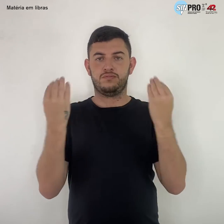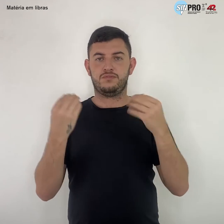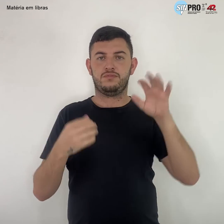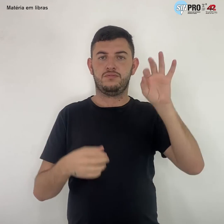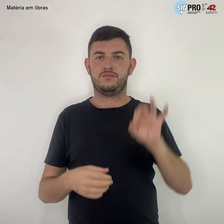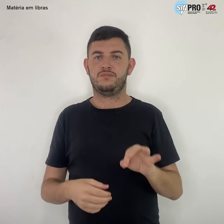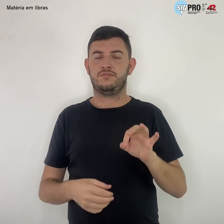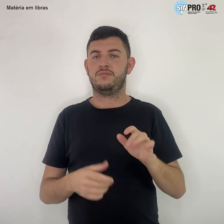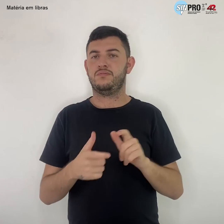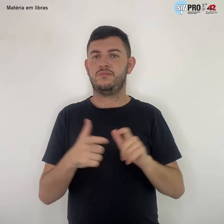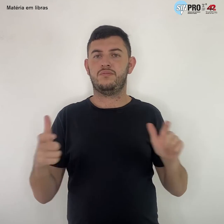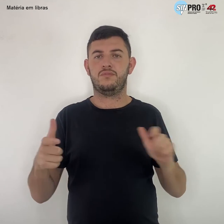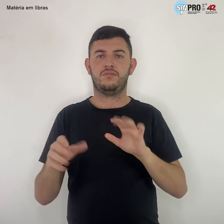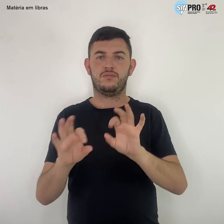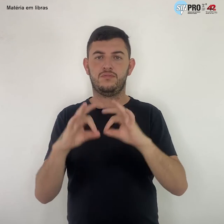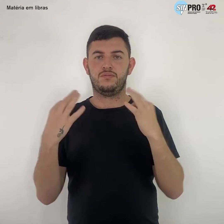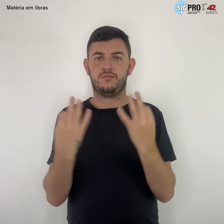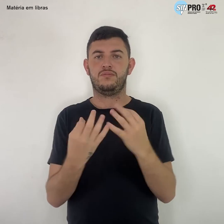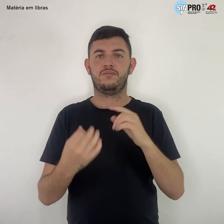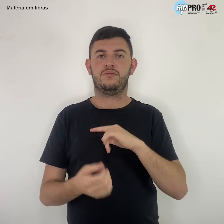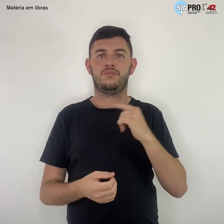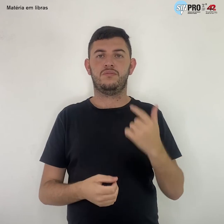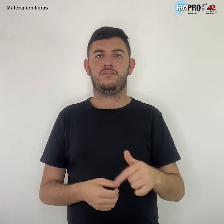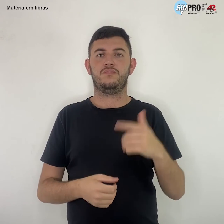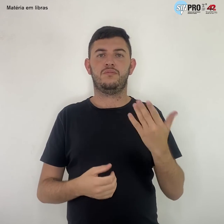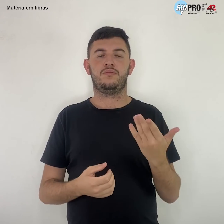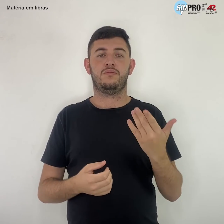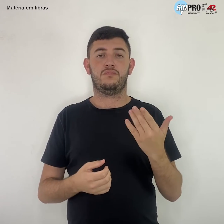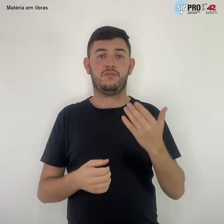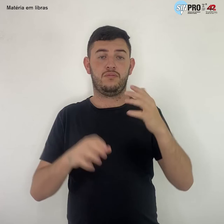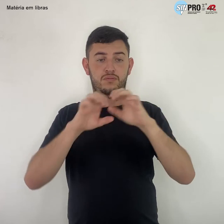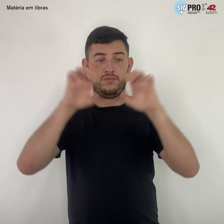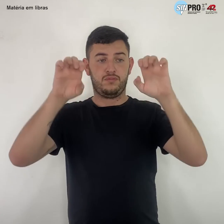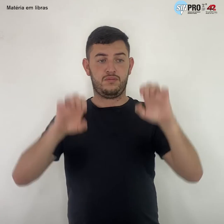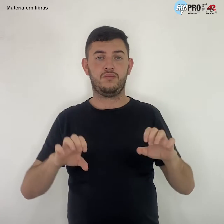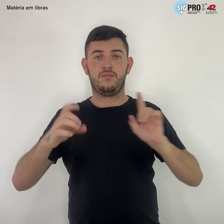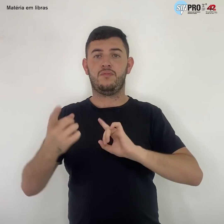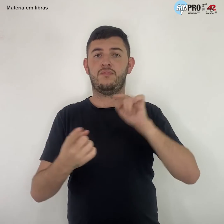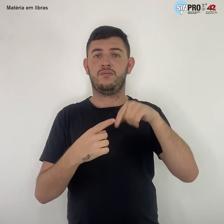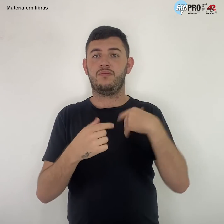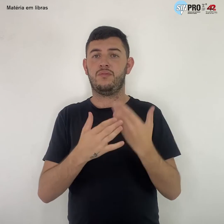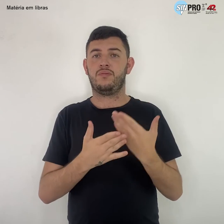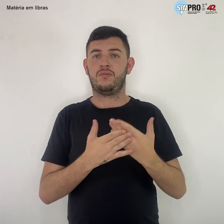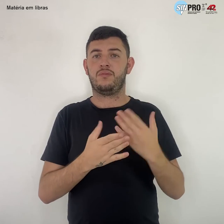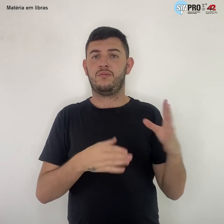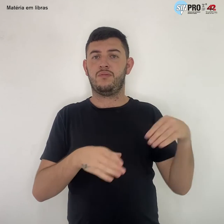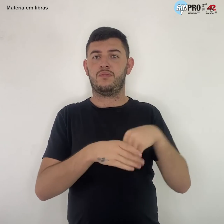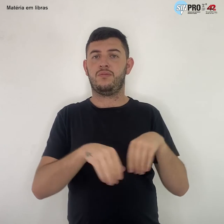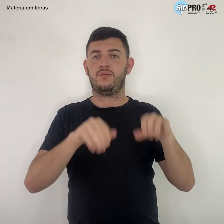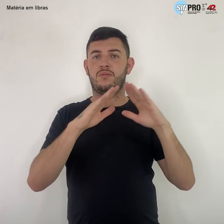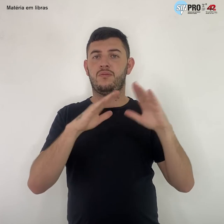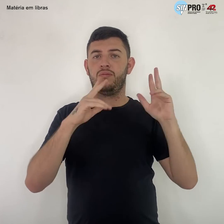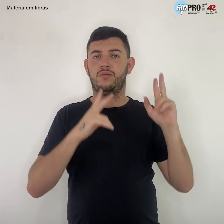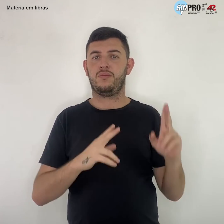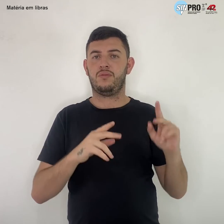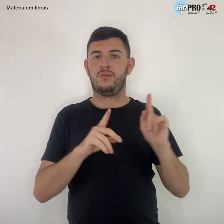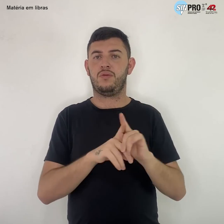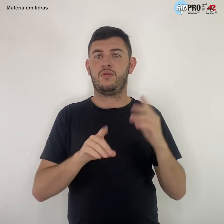porcentagem de famílias não dispõe de estrutura para o estudo em casa, como acesso à